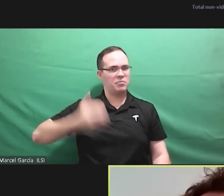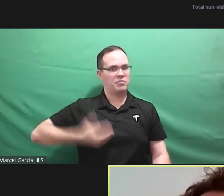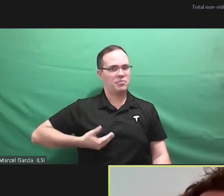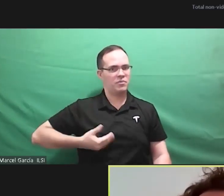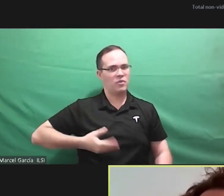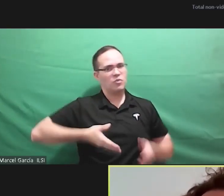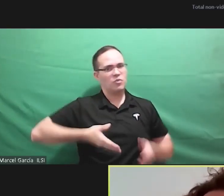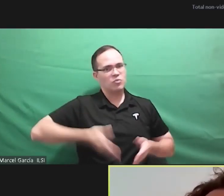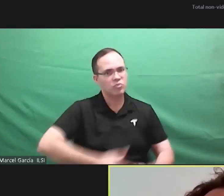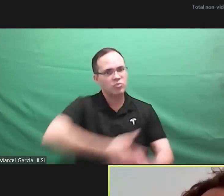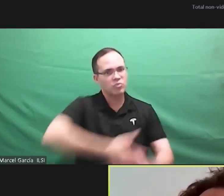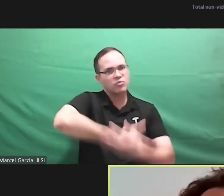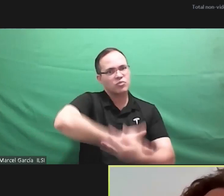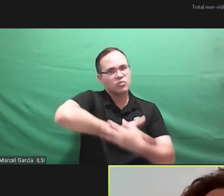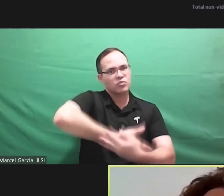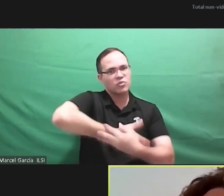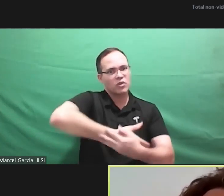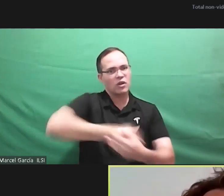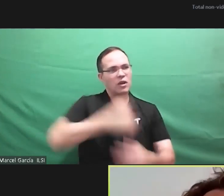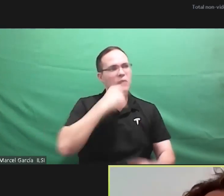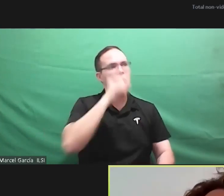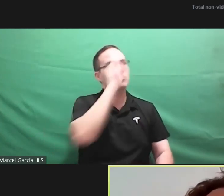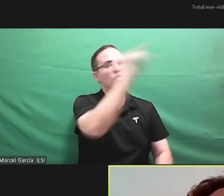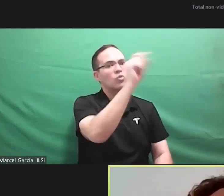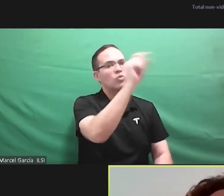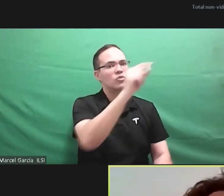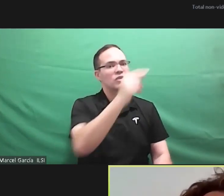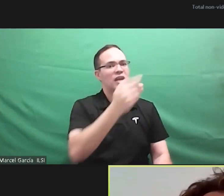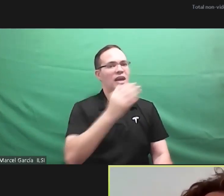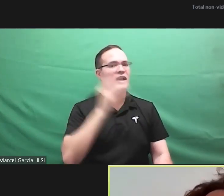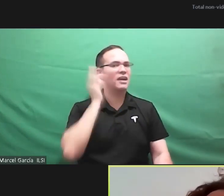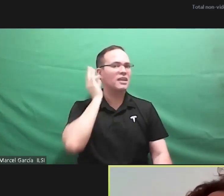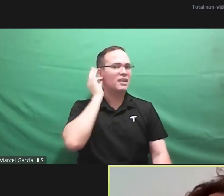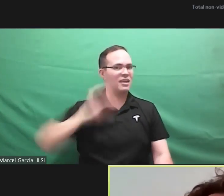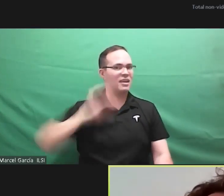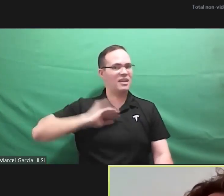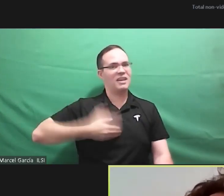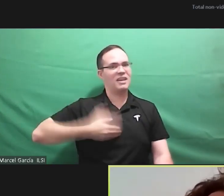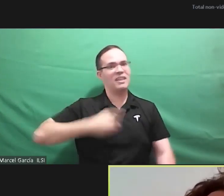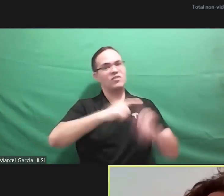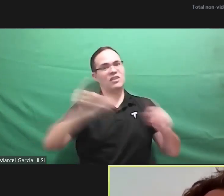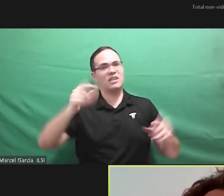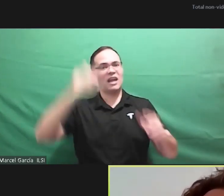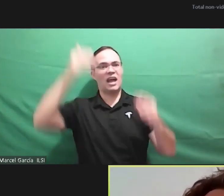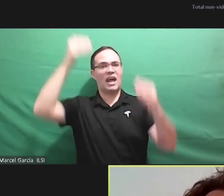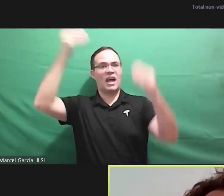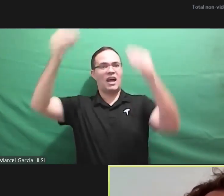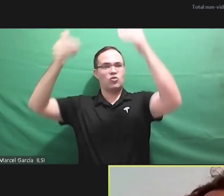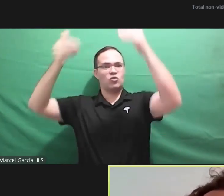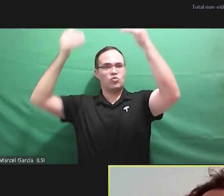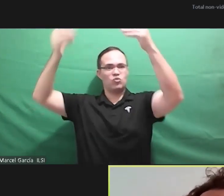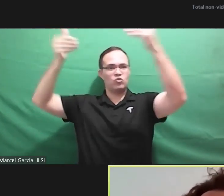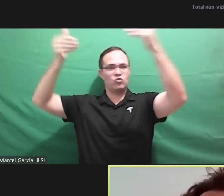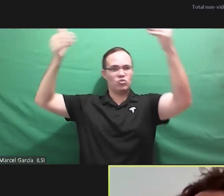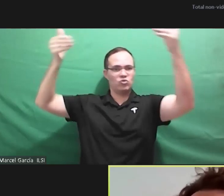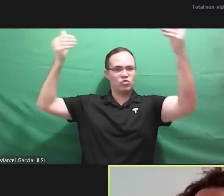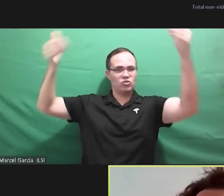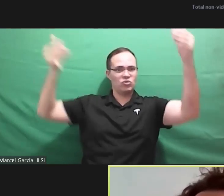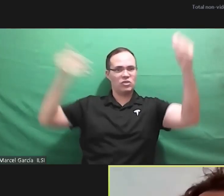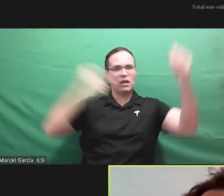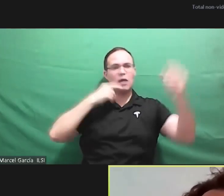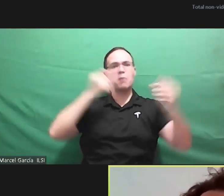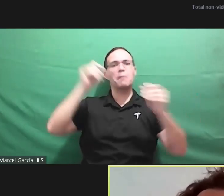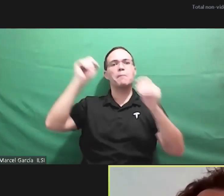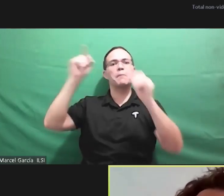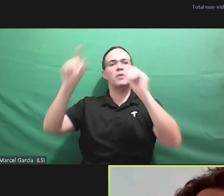la diferencia con la versión de los adultos, porque con los adultos tenemos, es una obligación de la metodología, tenemos que